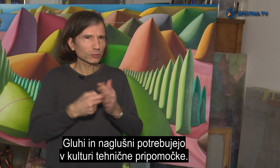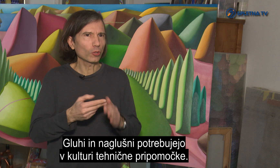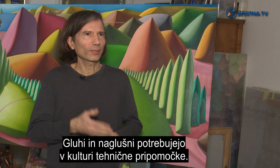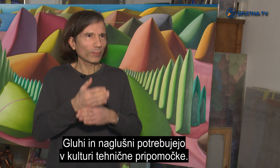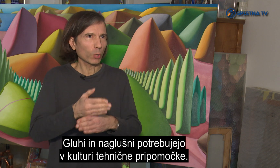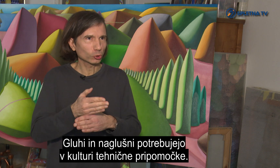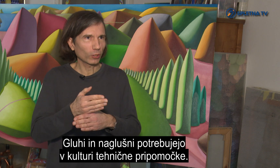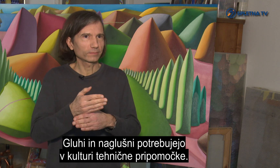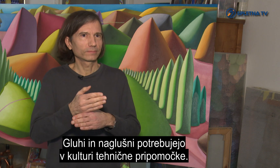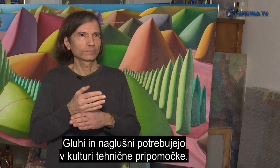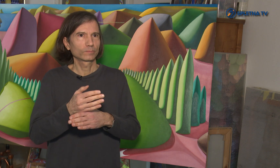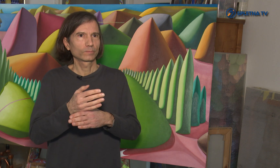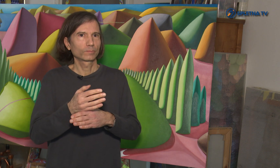tehnične pripomočke.